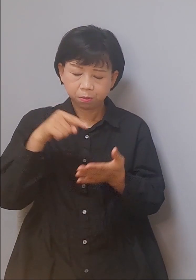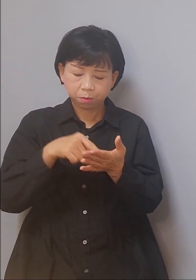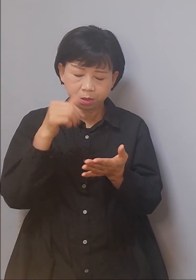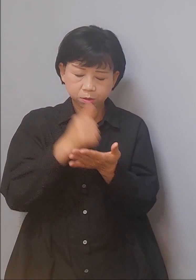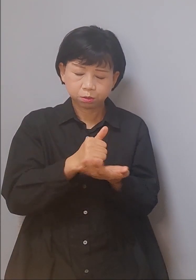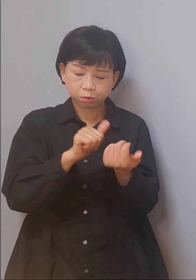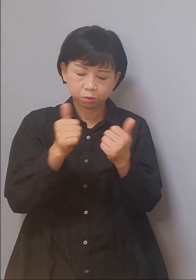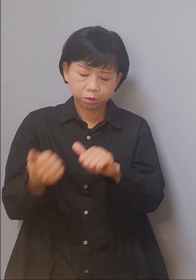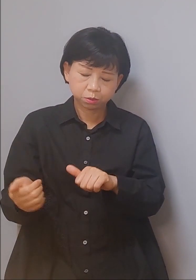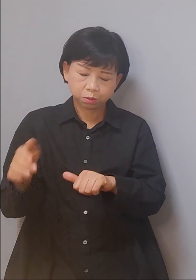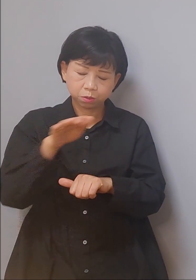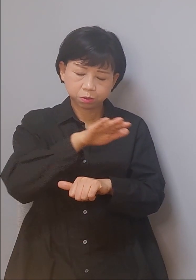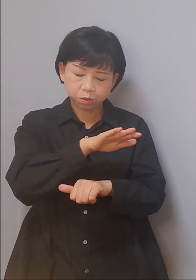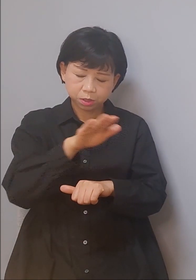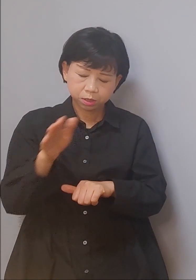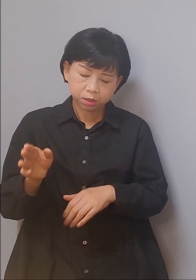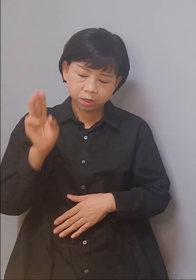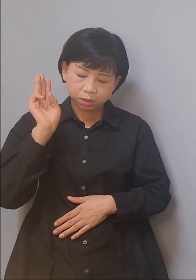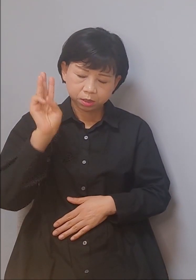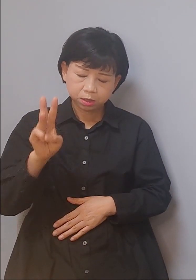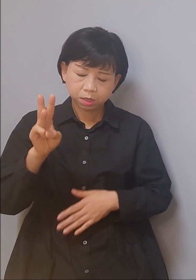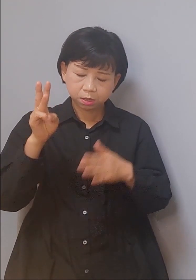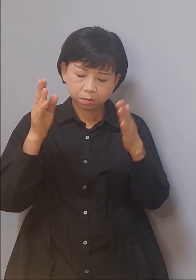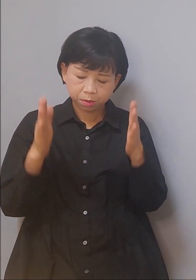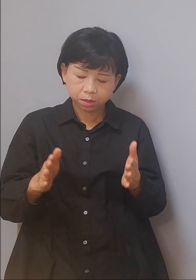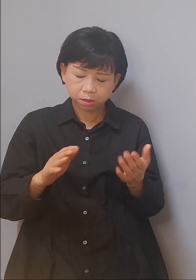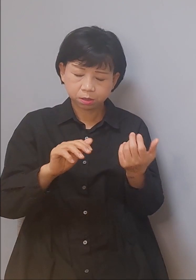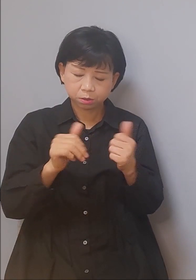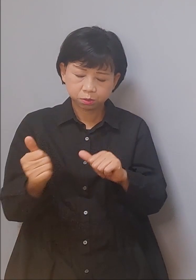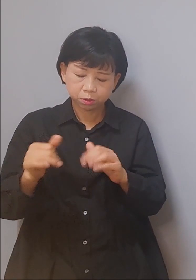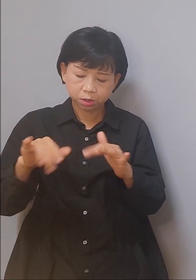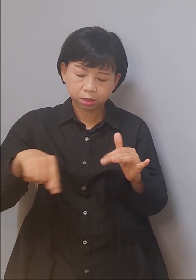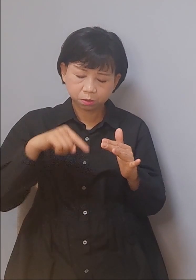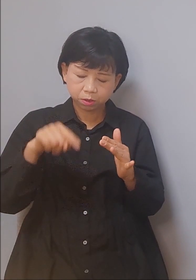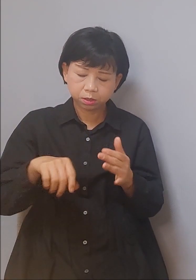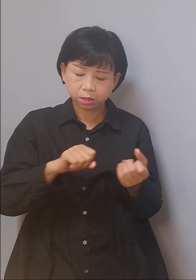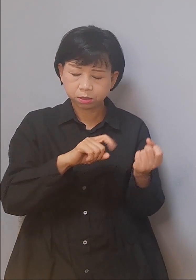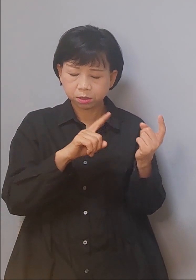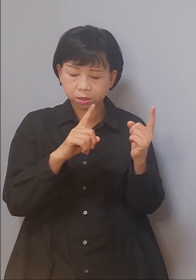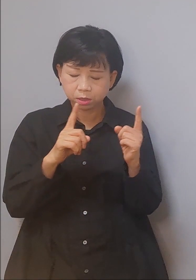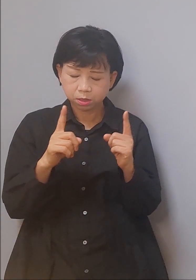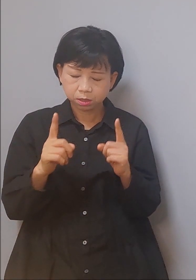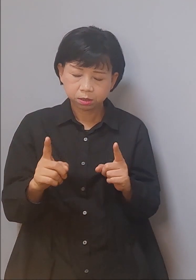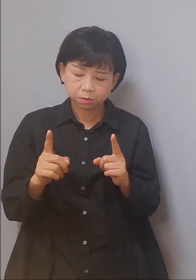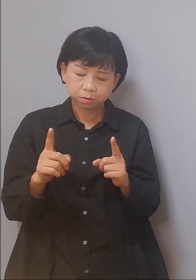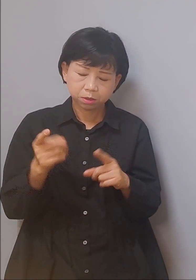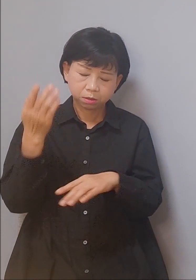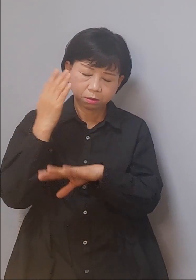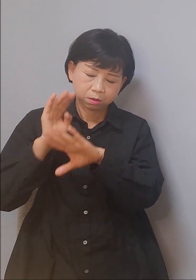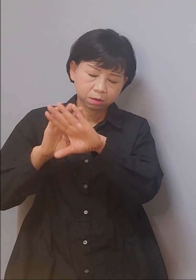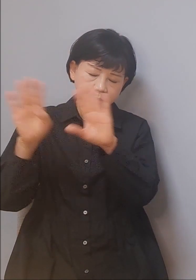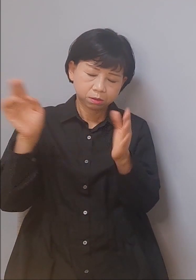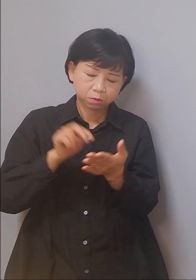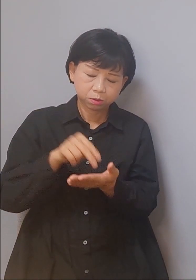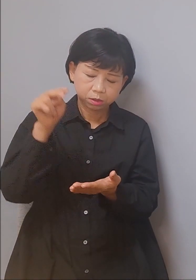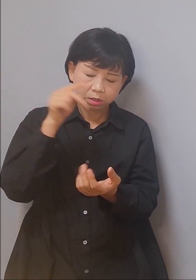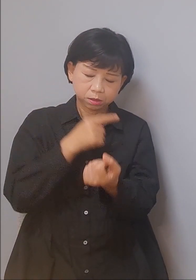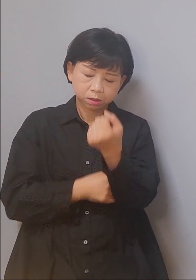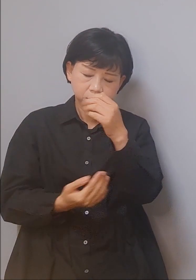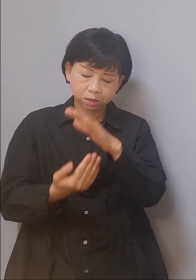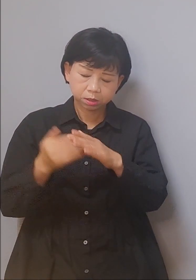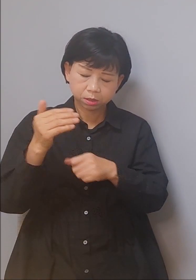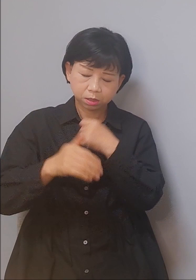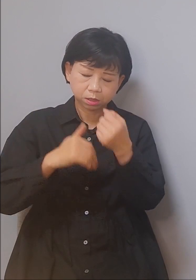십자가에 못 박혀 죽으시고 장사한 지 사흘 만에 죽은 자 가운데서 다시 살아나시며 하늘에